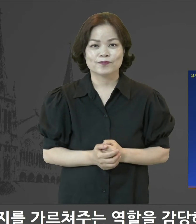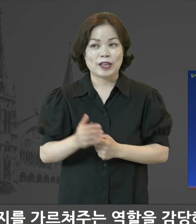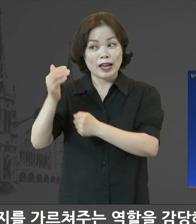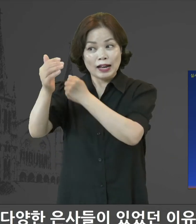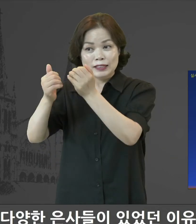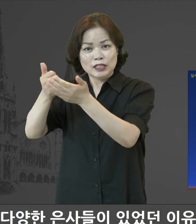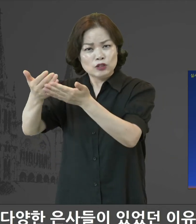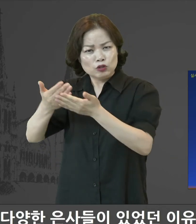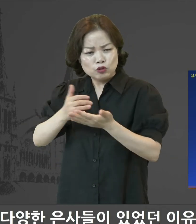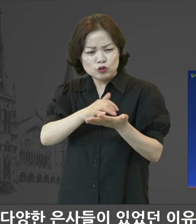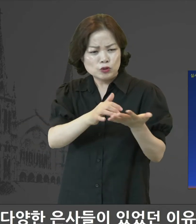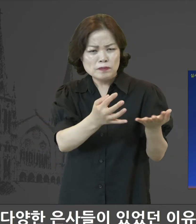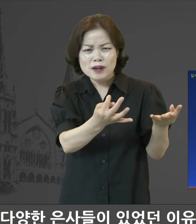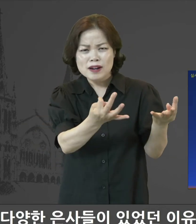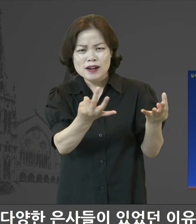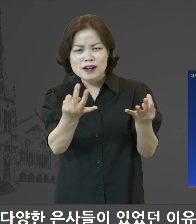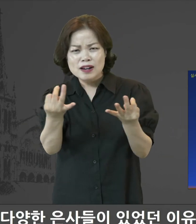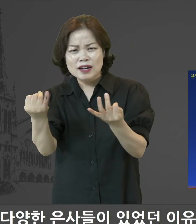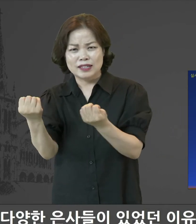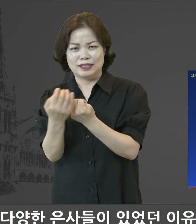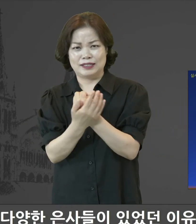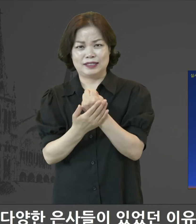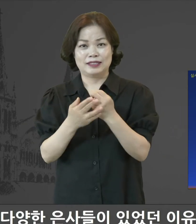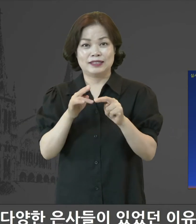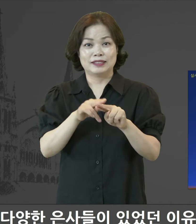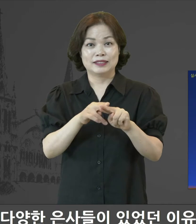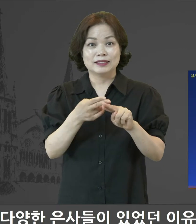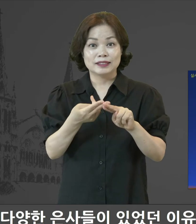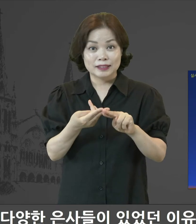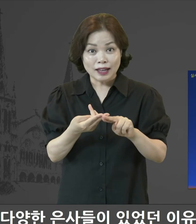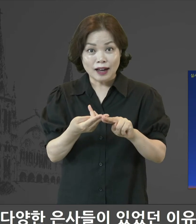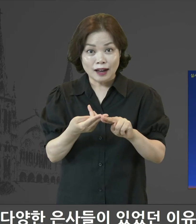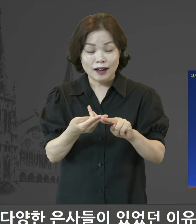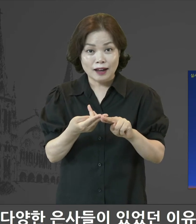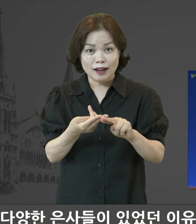하나님이 주신 수많은 은사들은